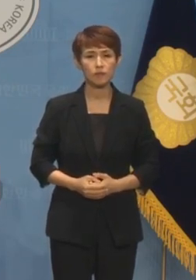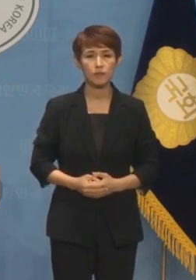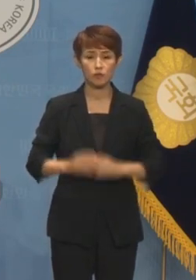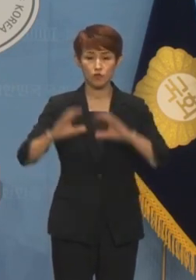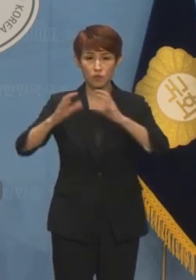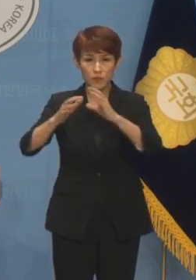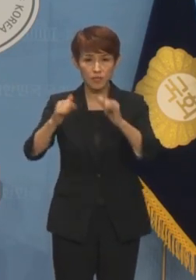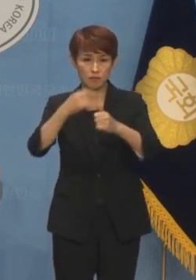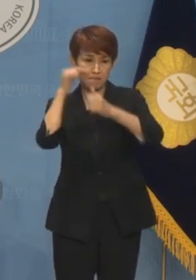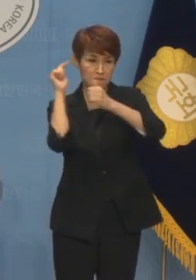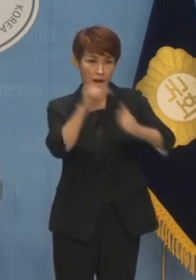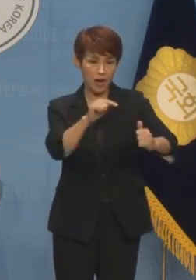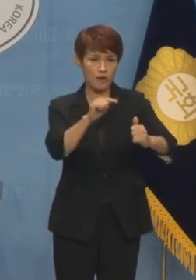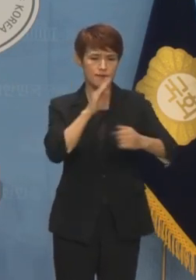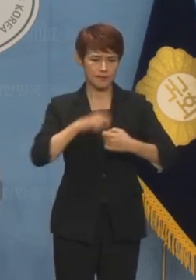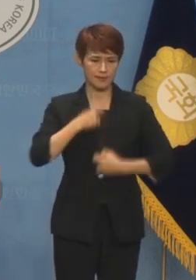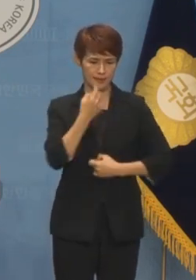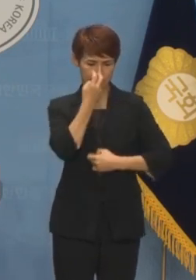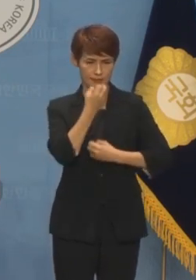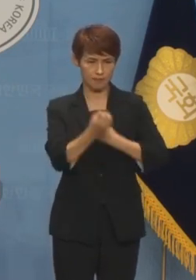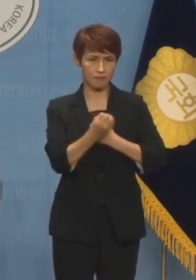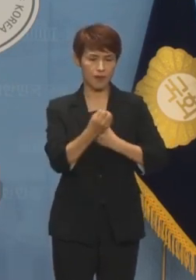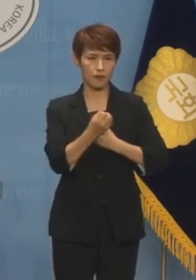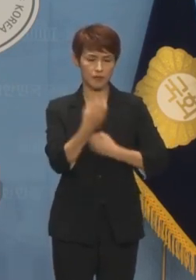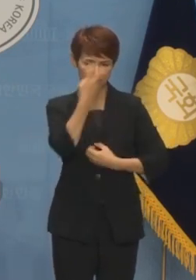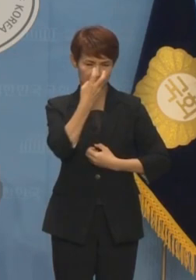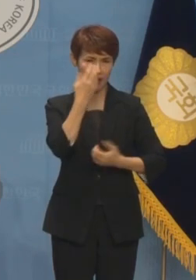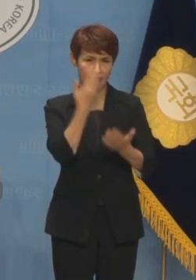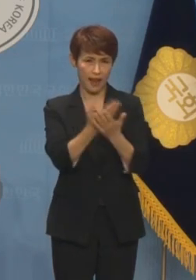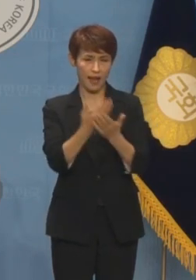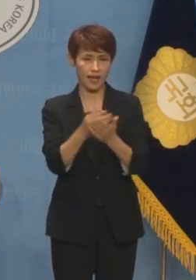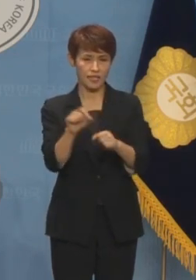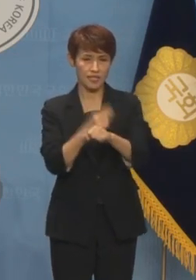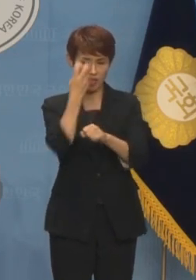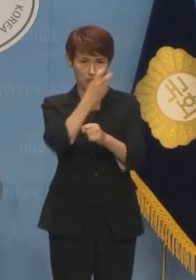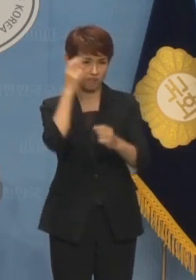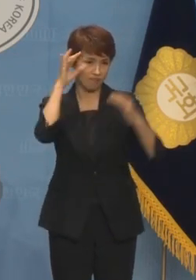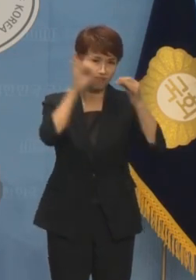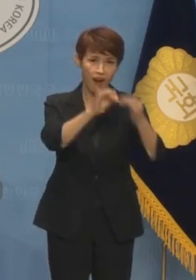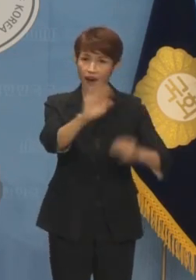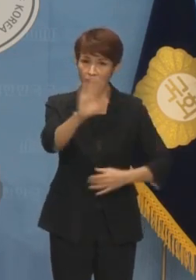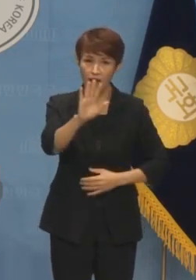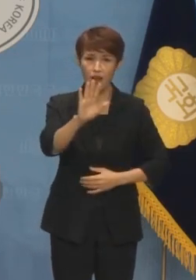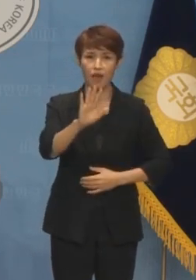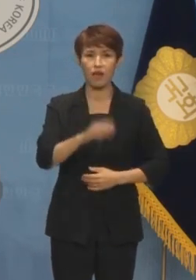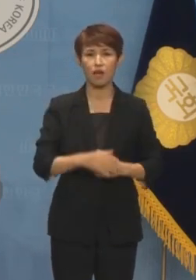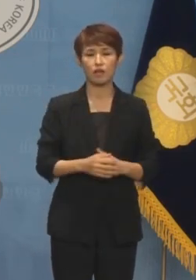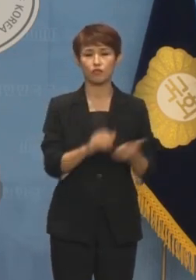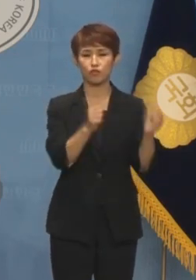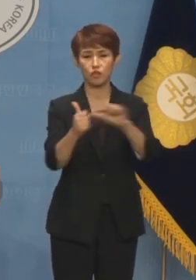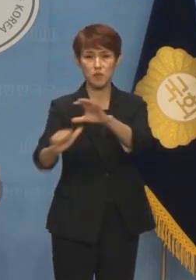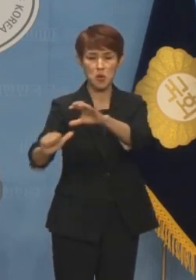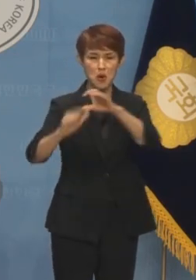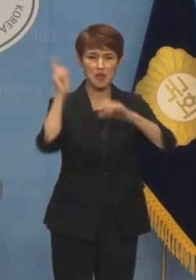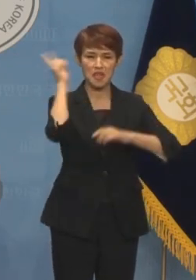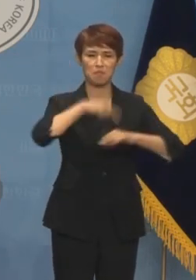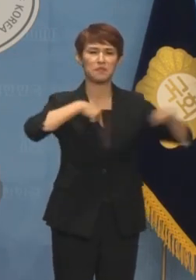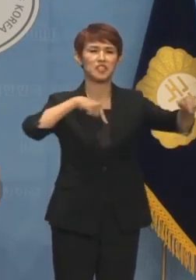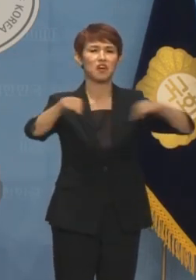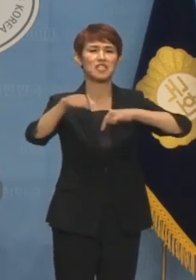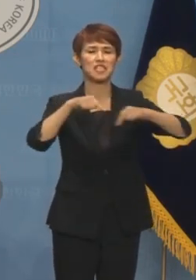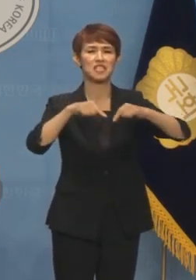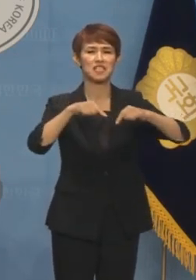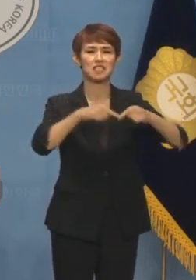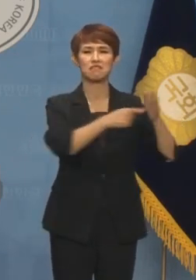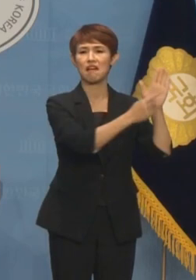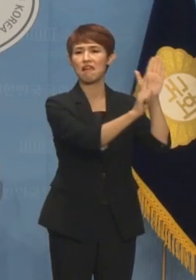국민이 명령한 진상규명 특검에 동의하지는 못할 망정 죽음을 이용한 나쁜 정치라는